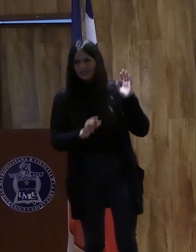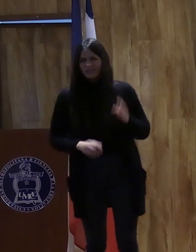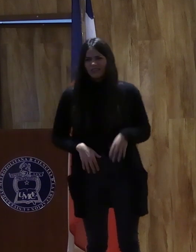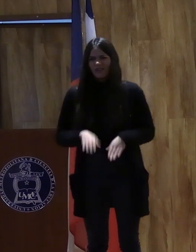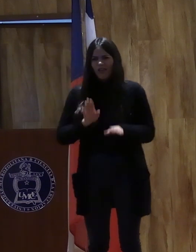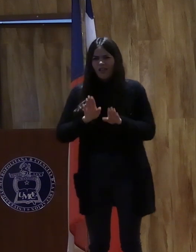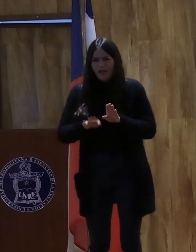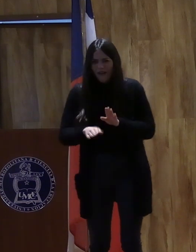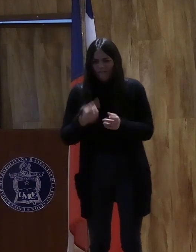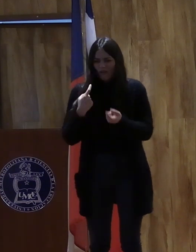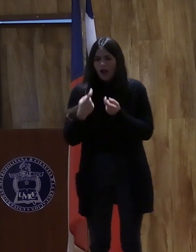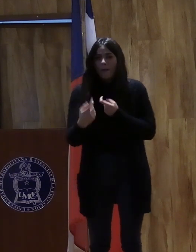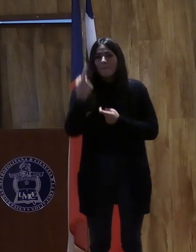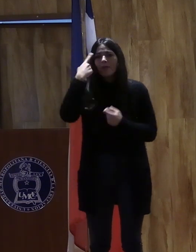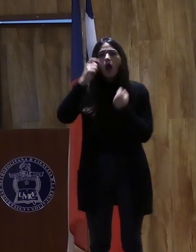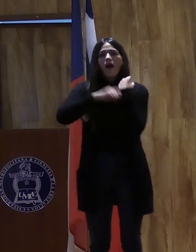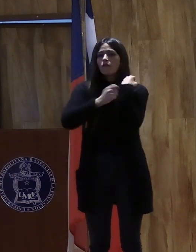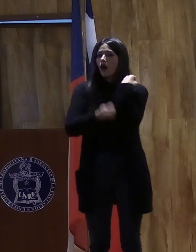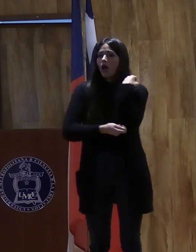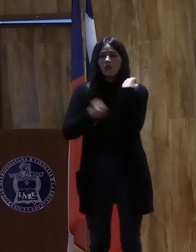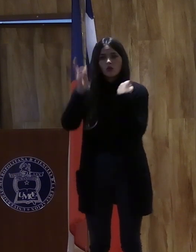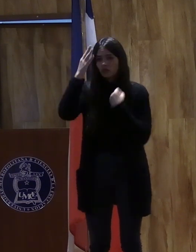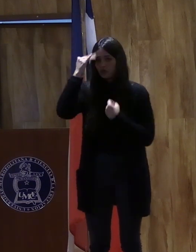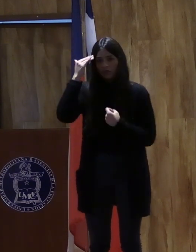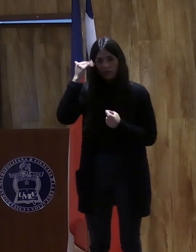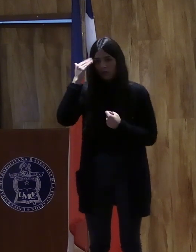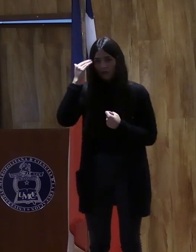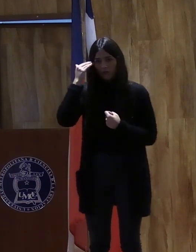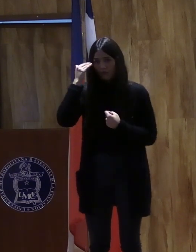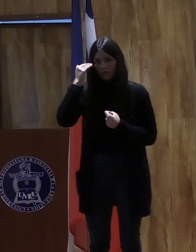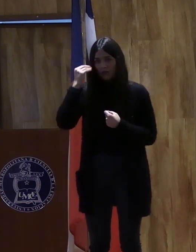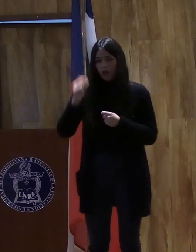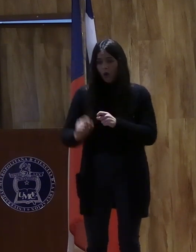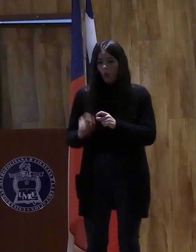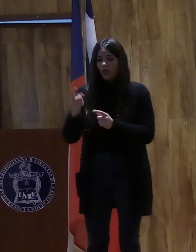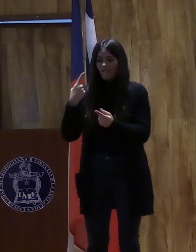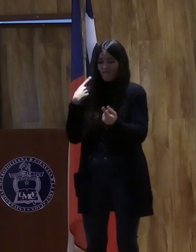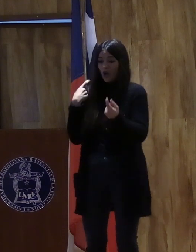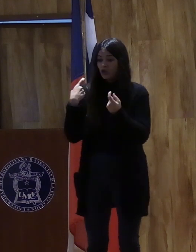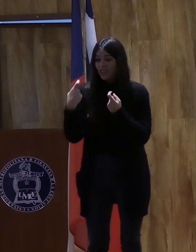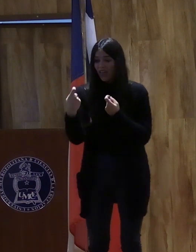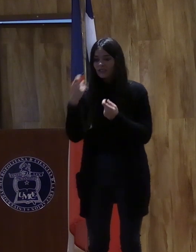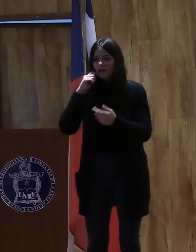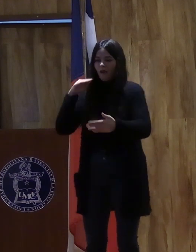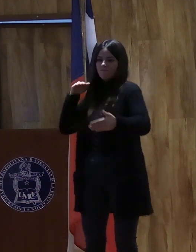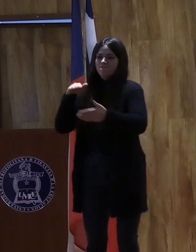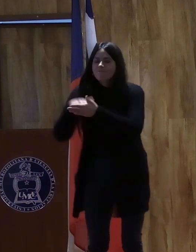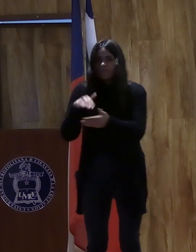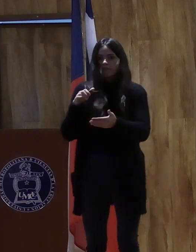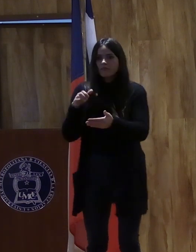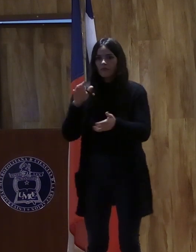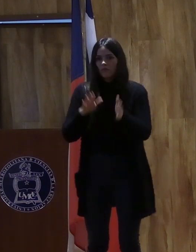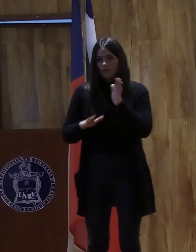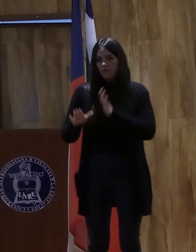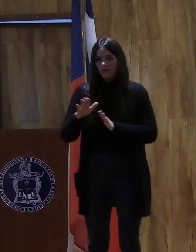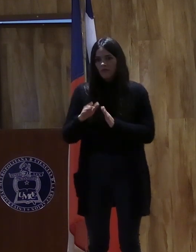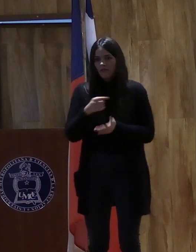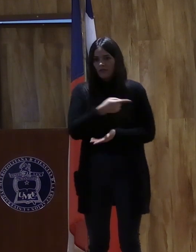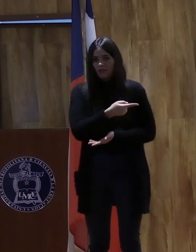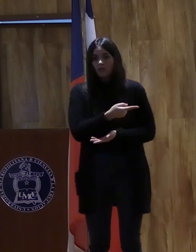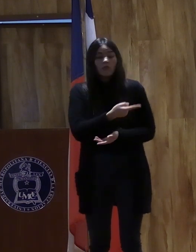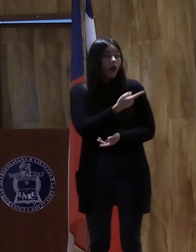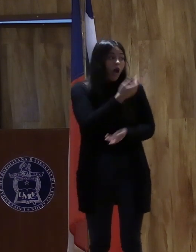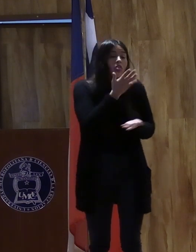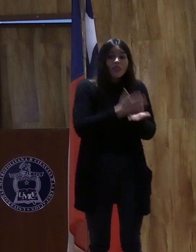Pero claro, un abogado no sabe que la energía cinética va con el cuadrado de la velocidad. Y debería saberlo, porque así uno